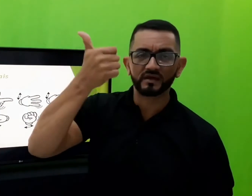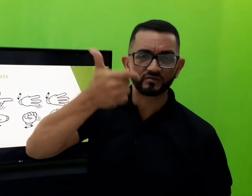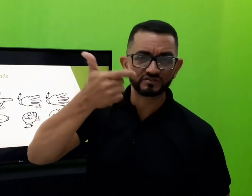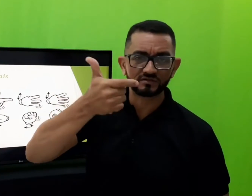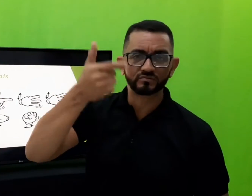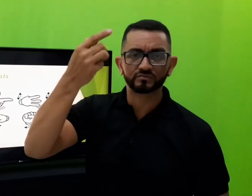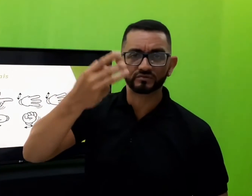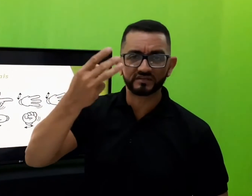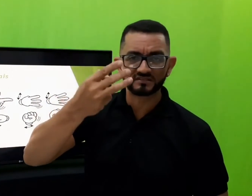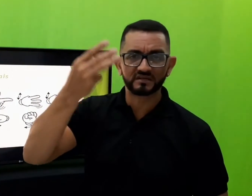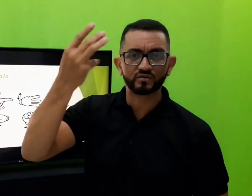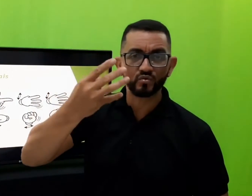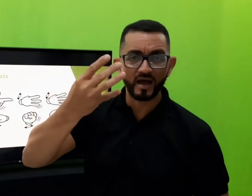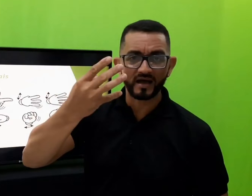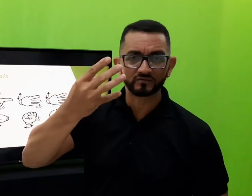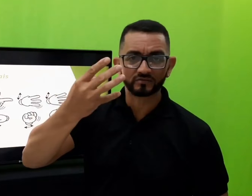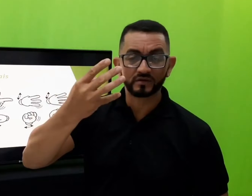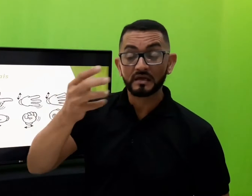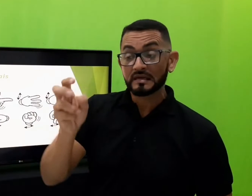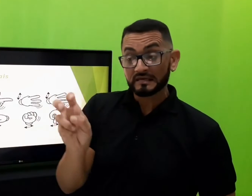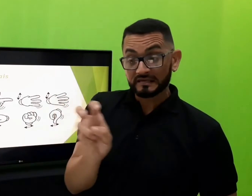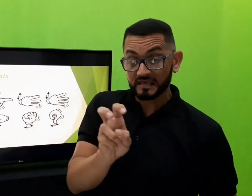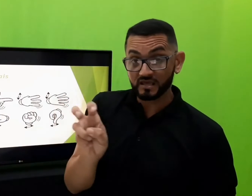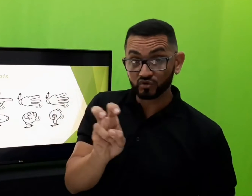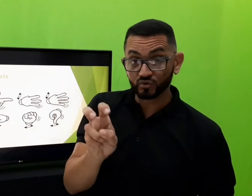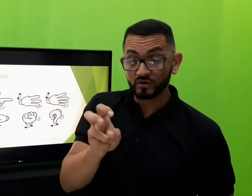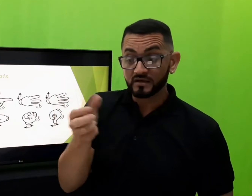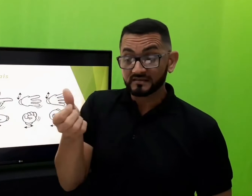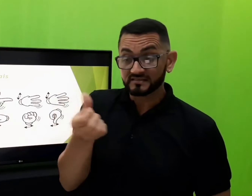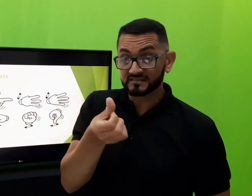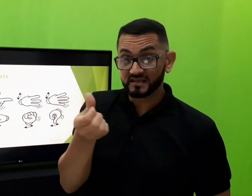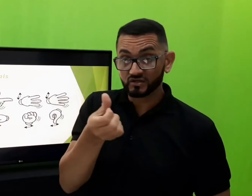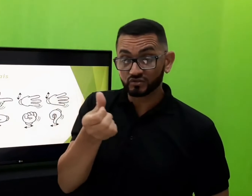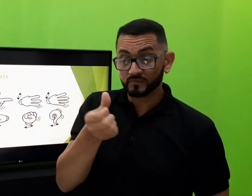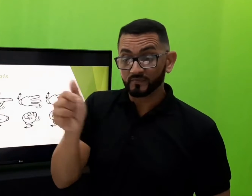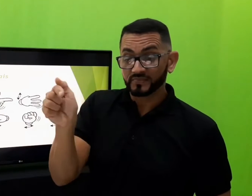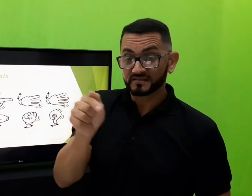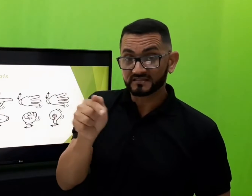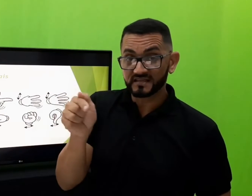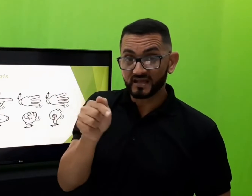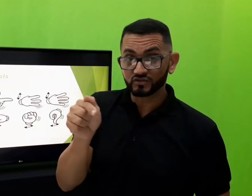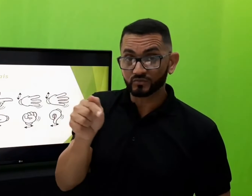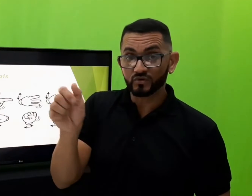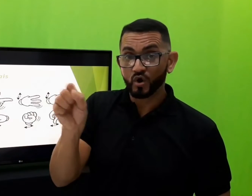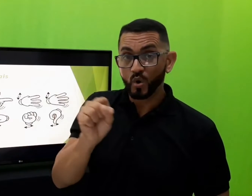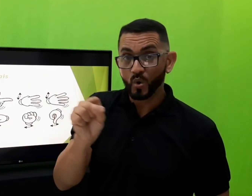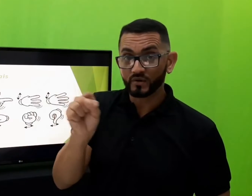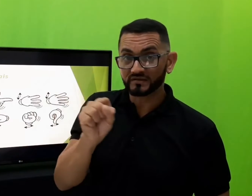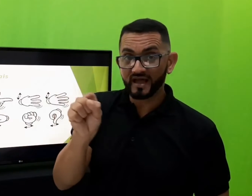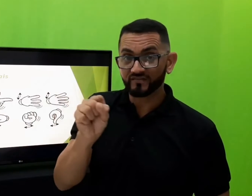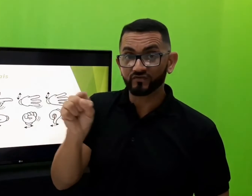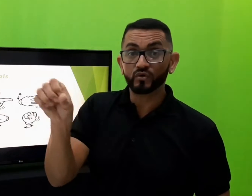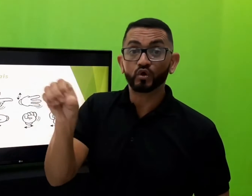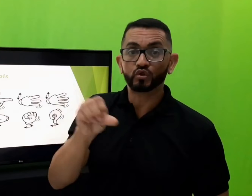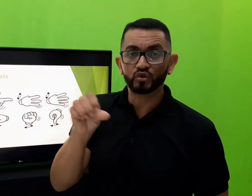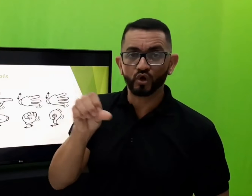Primeiro, segundo, terceiro, quarto. Quinto, sexto, sétimo, oitavo,